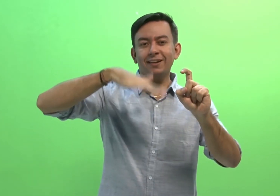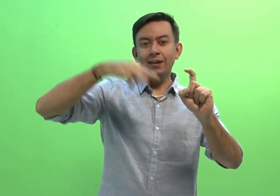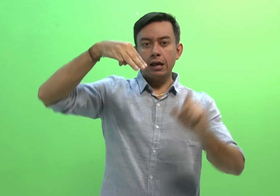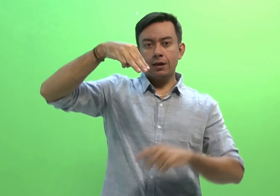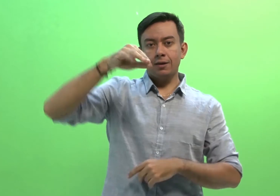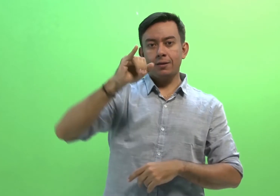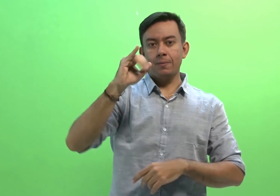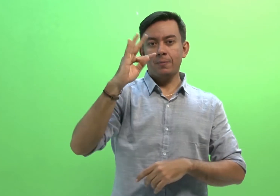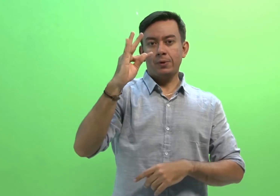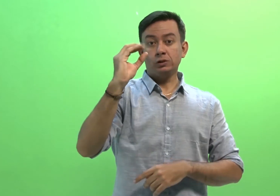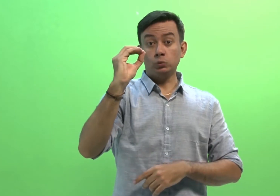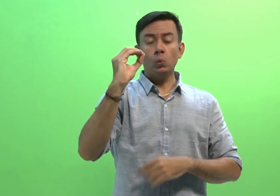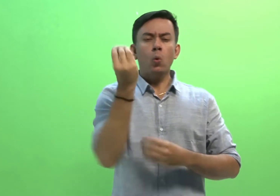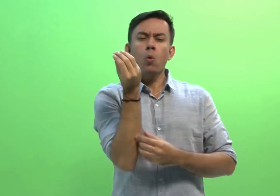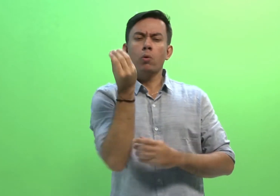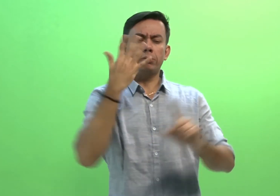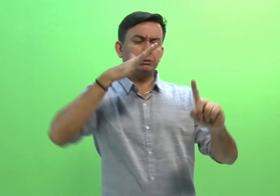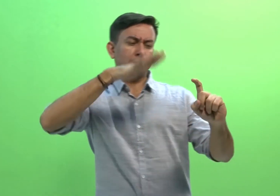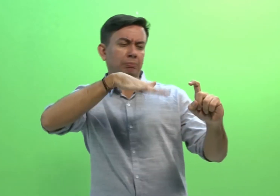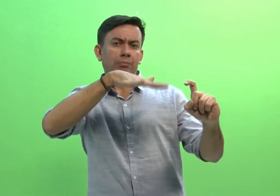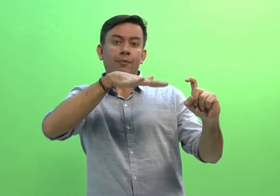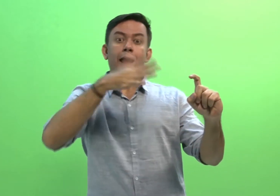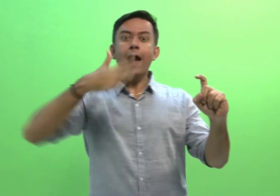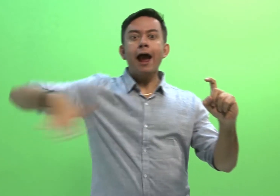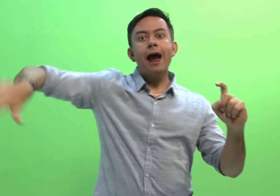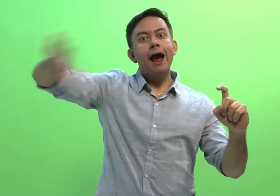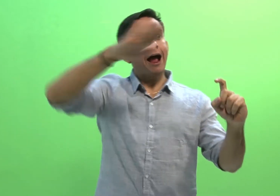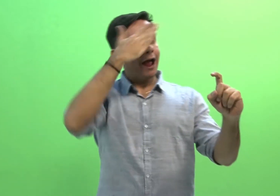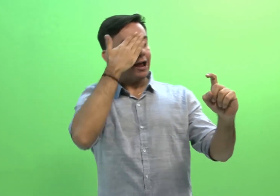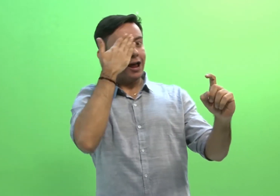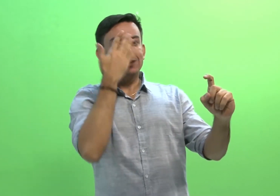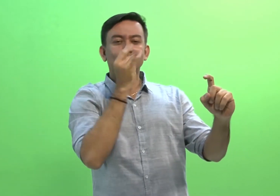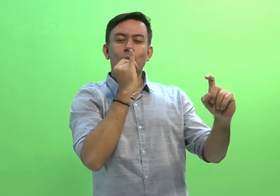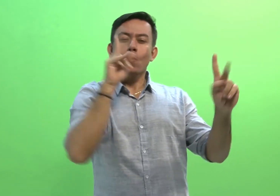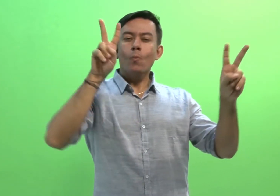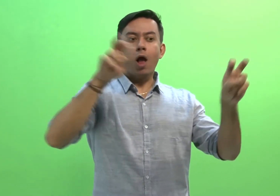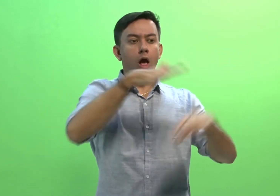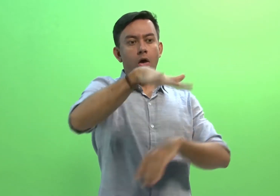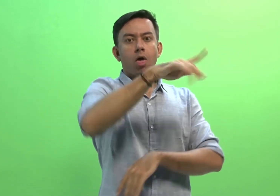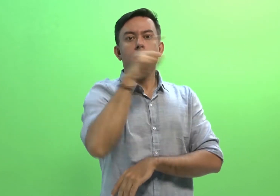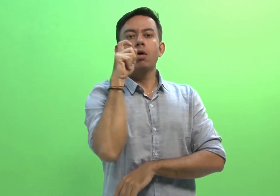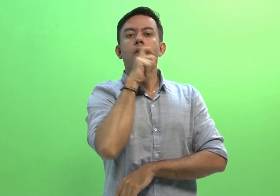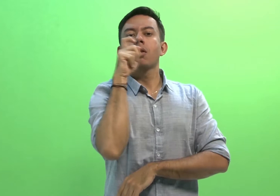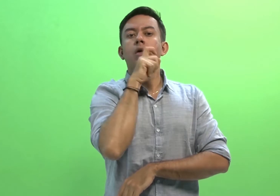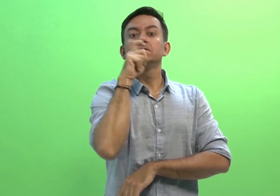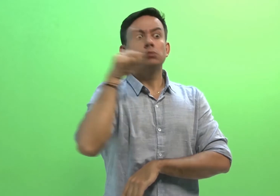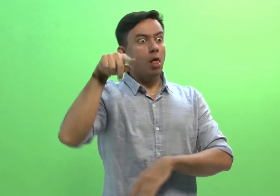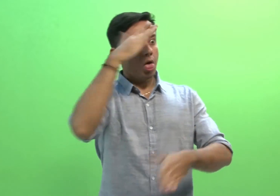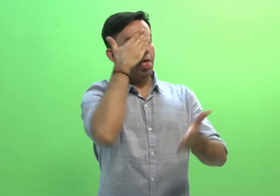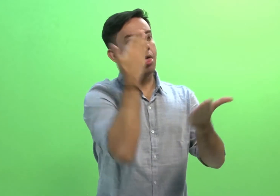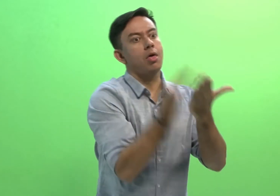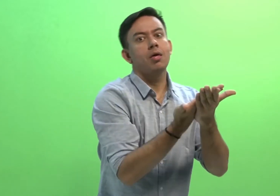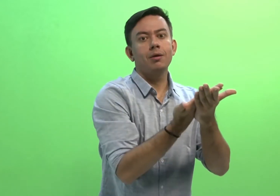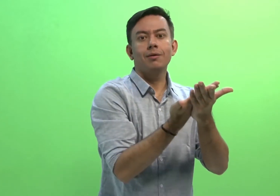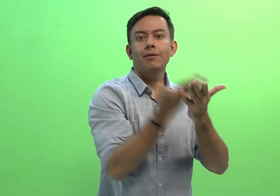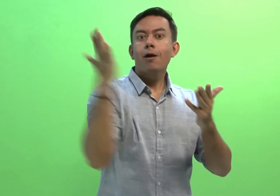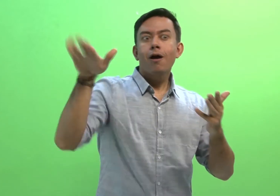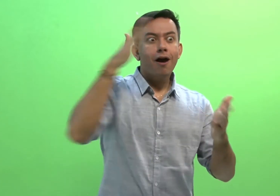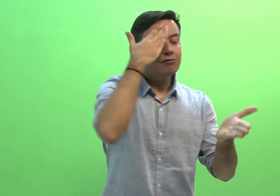também veremos sobre os mitos. Como assim mitos? Existem muitos mitos